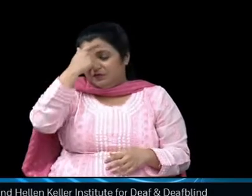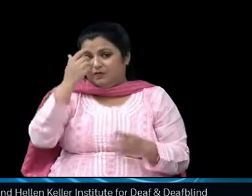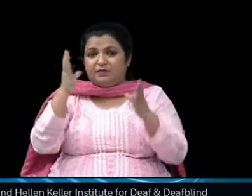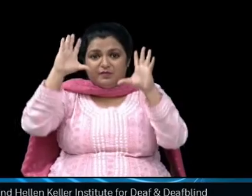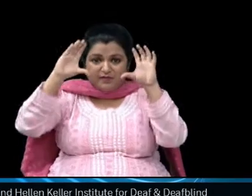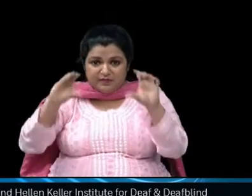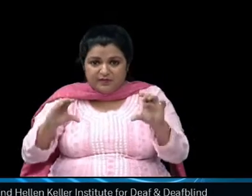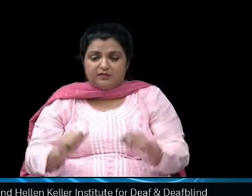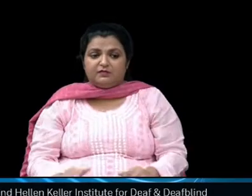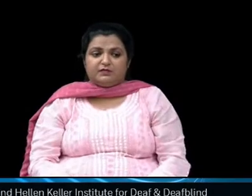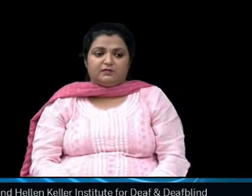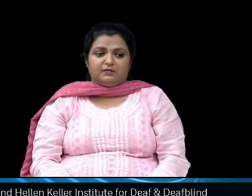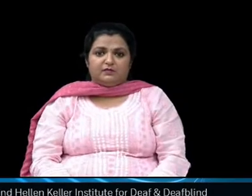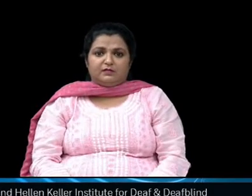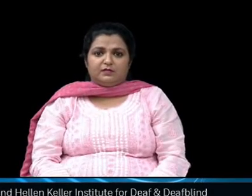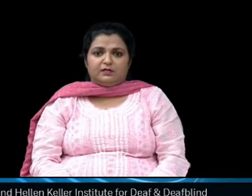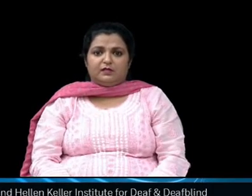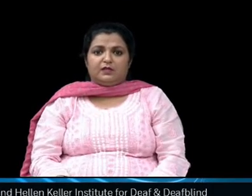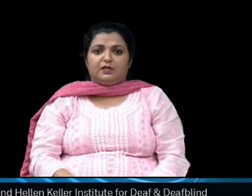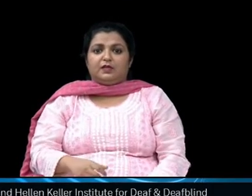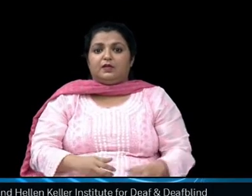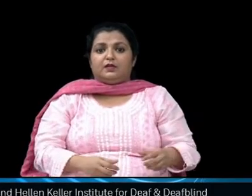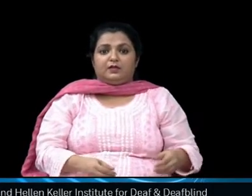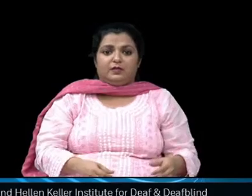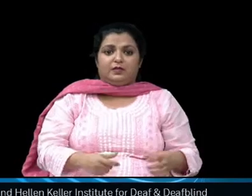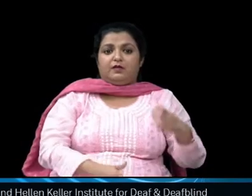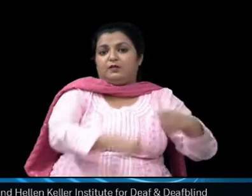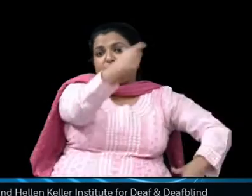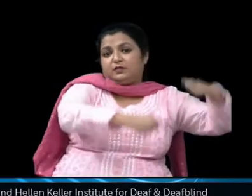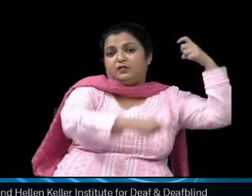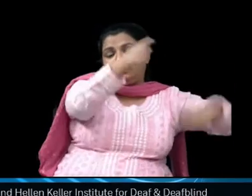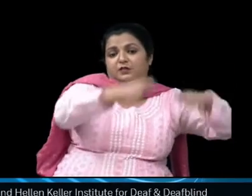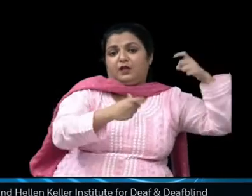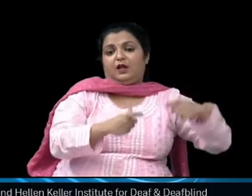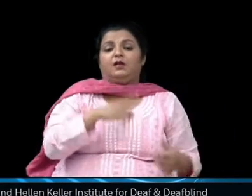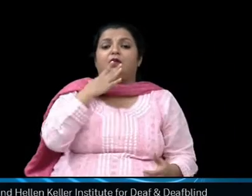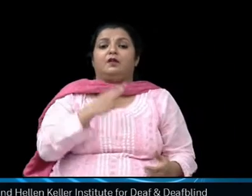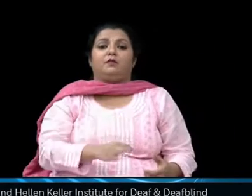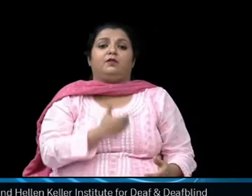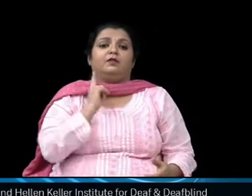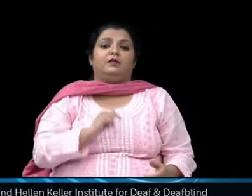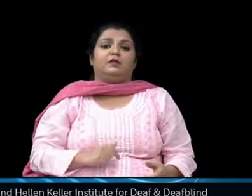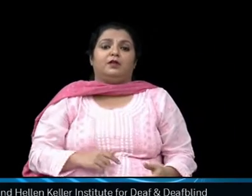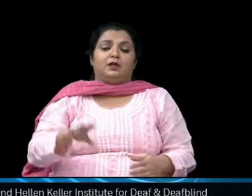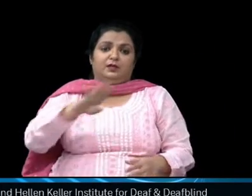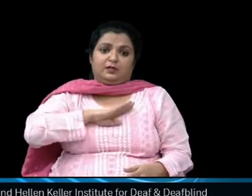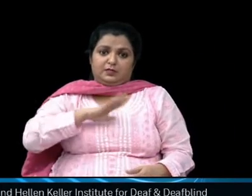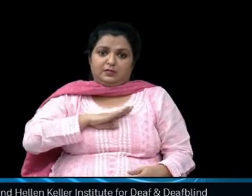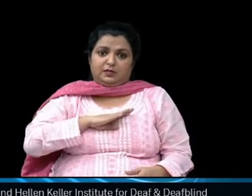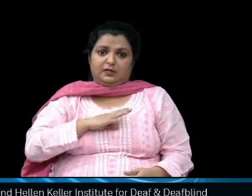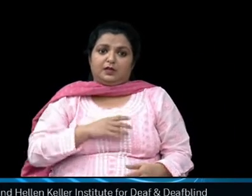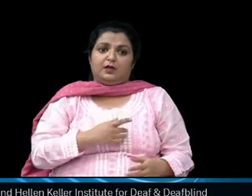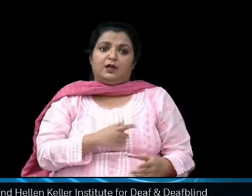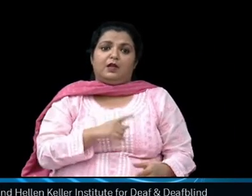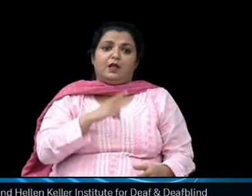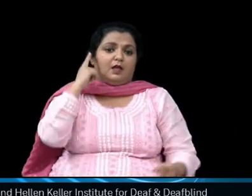ताली या विक्रमी बुच्छ गारवड़ी ची नोई नियुका भूप वर्ड रिकवाननी गित गया है पुच्छ गारवड इसी ही महामोहीं